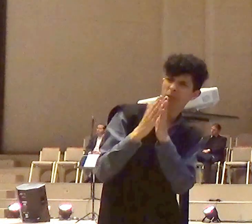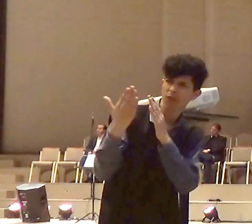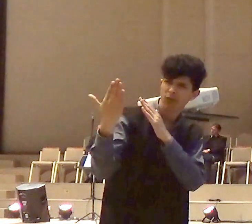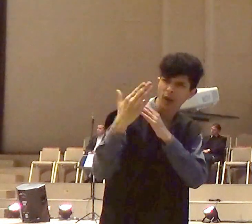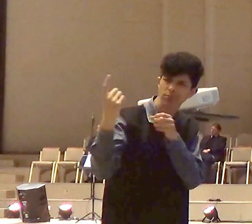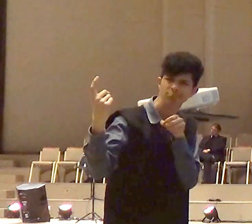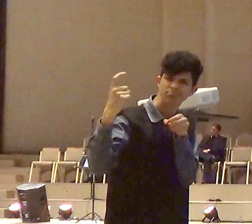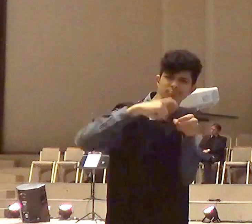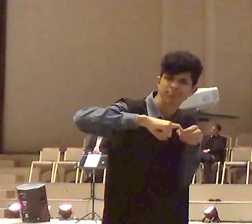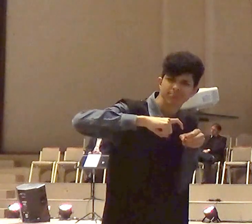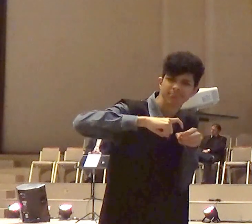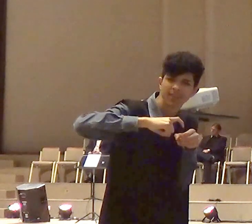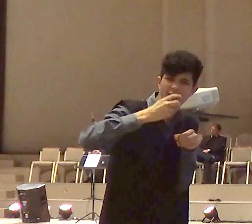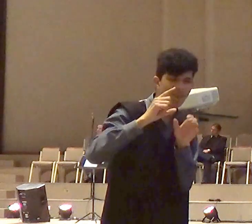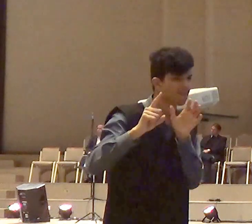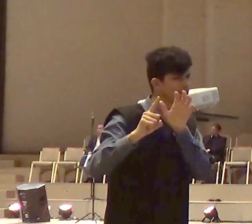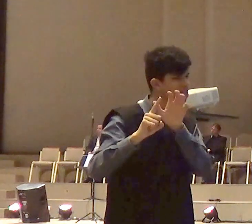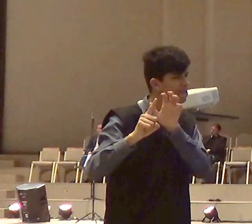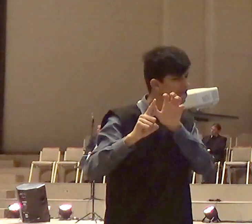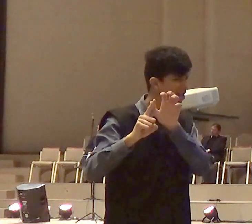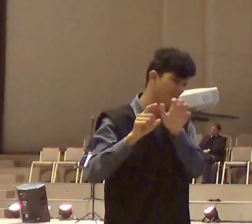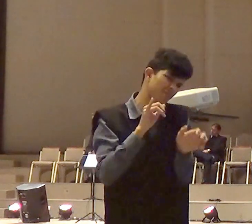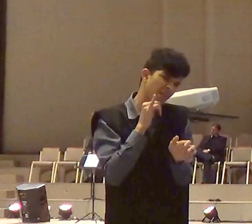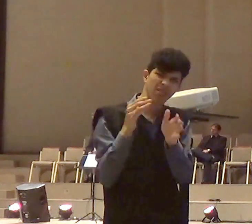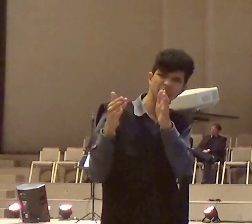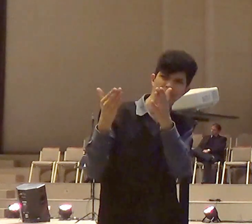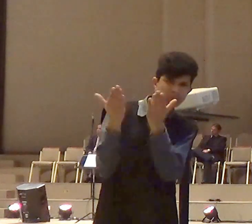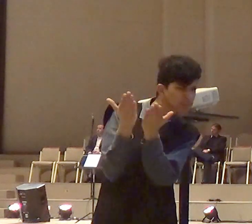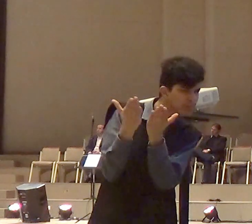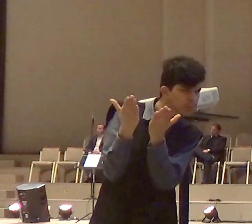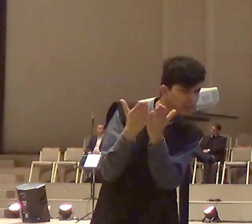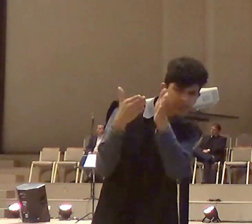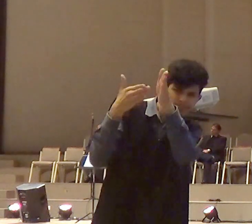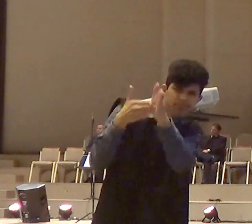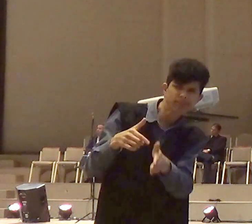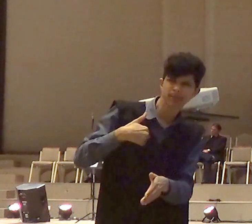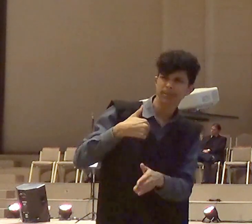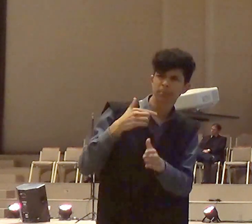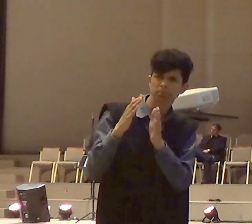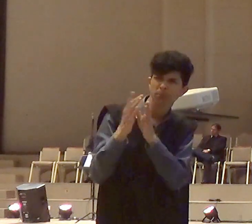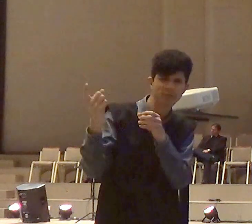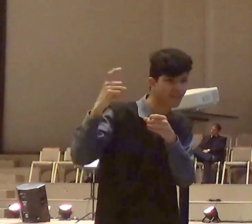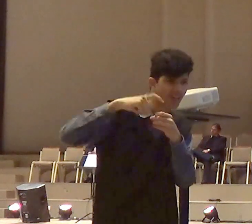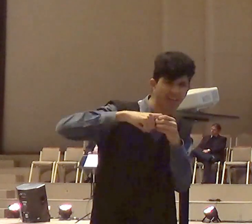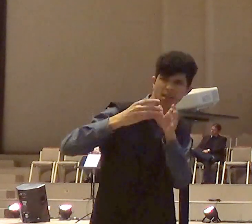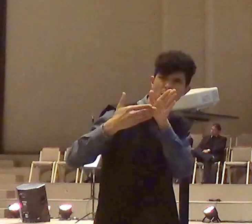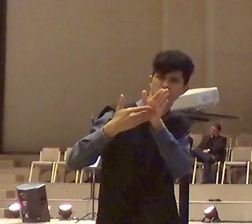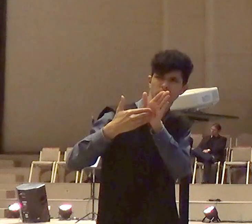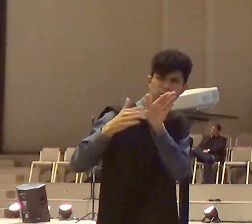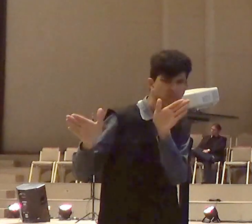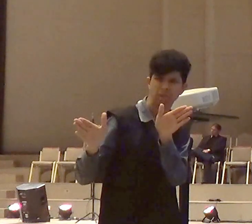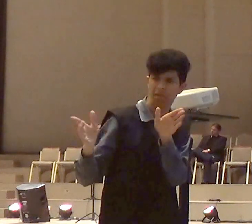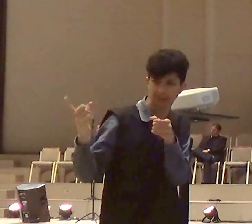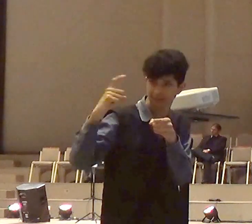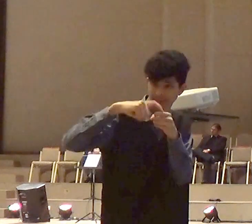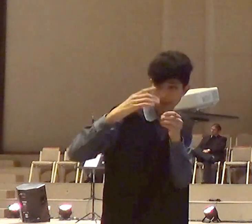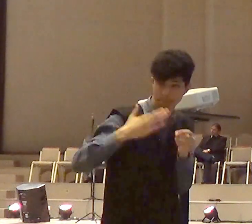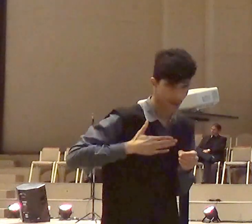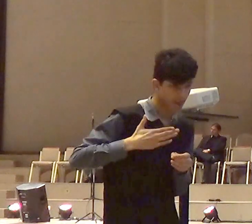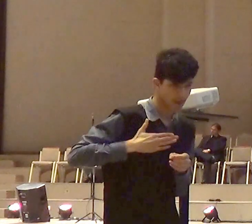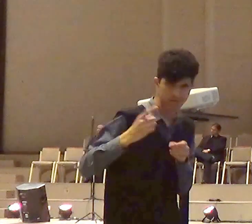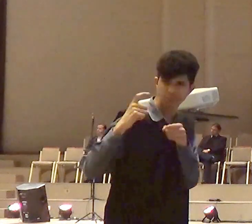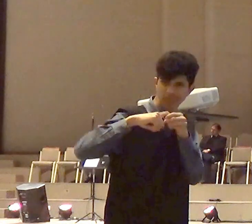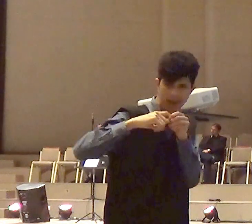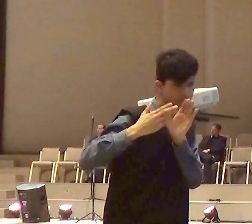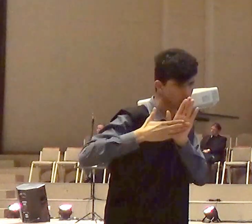assim Mas esquecemos que estamos lutando conosco mesmo com os nossos sentimentos